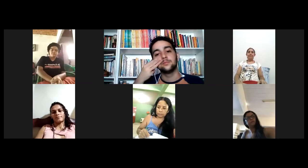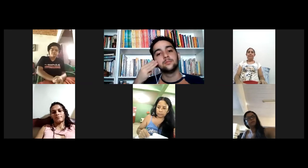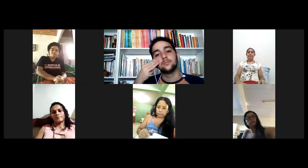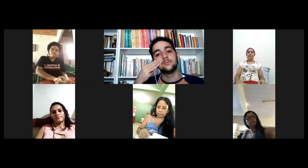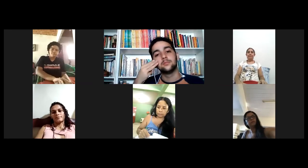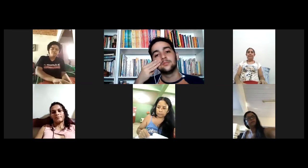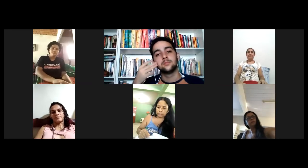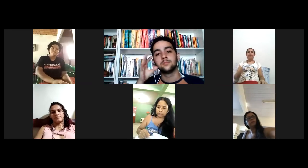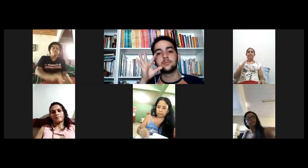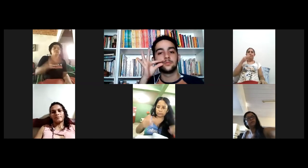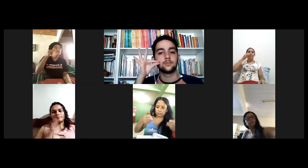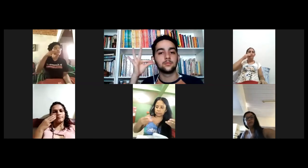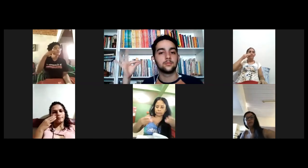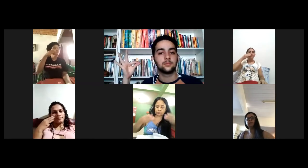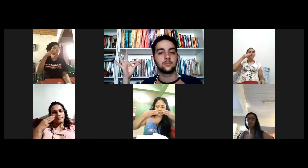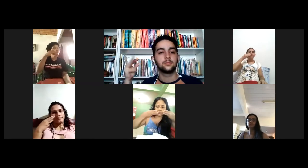gato,